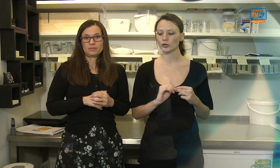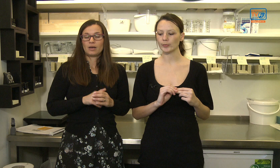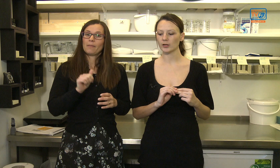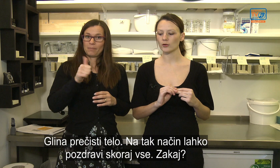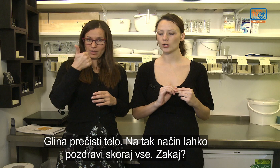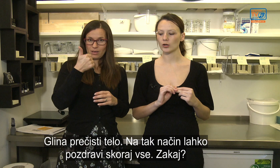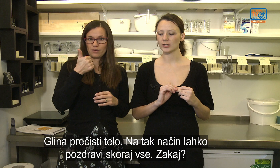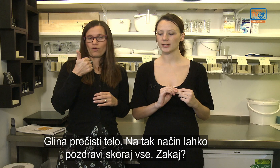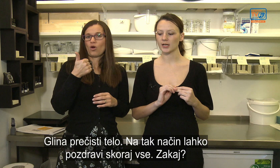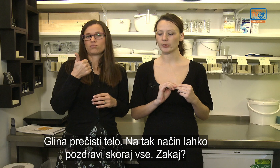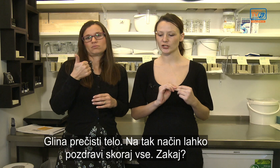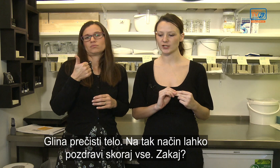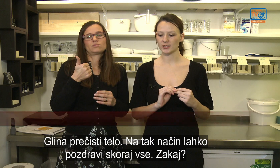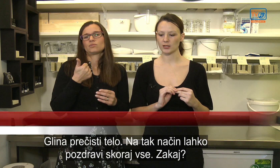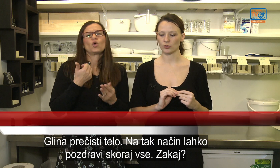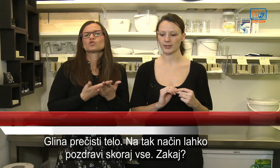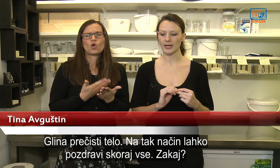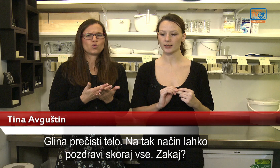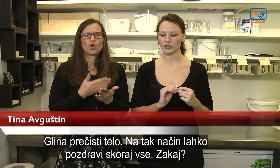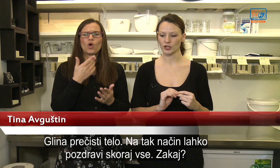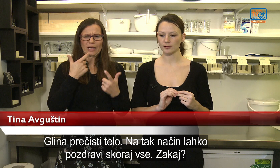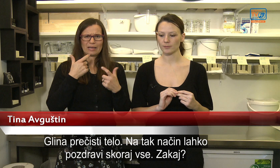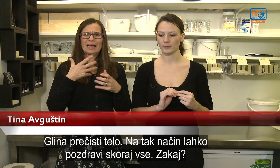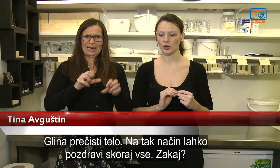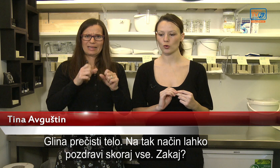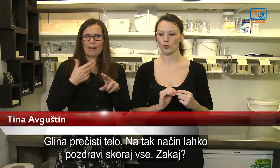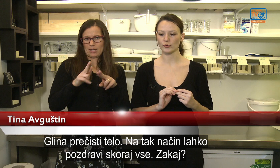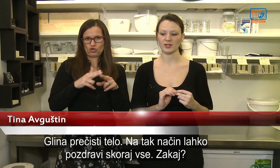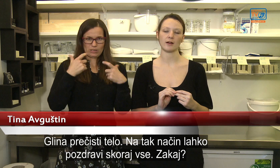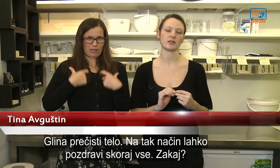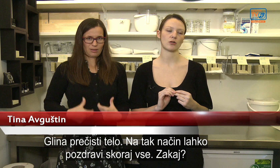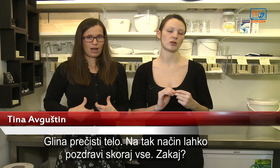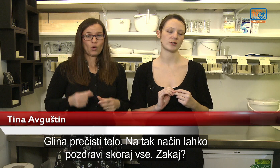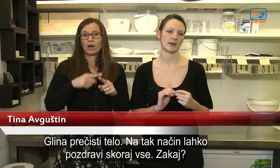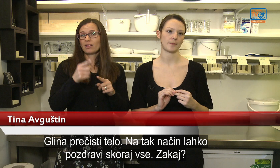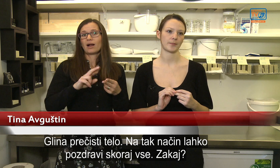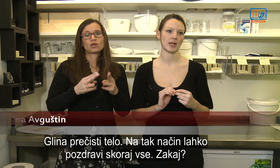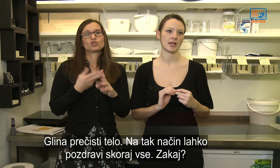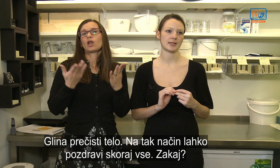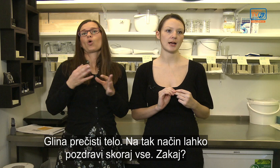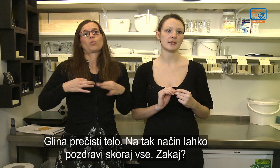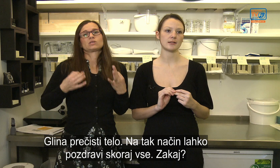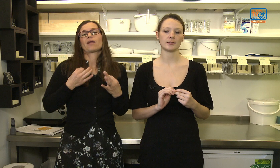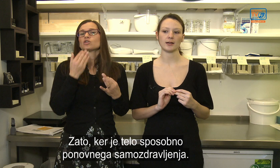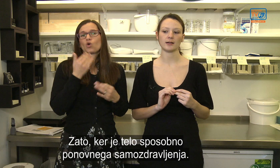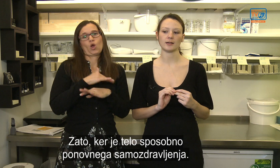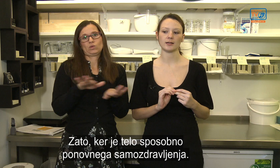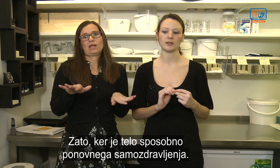Kot prvo, glina prečisti telo. Na tak način lahko pozdravi skoraj vse. Zakaj? Zaradi tega, ker je